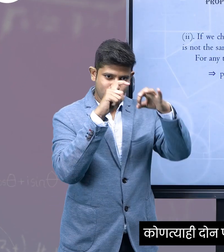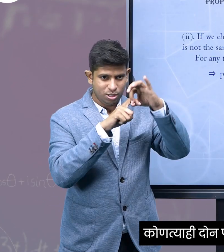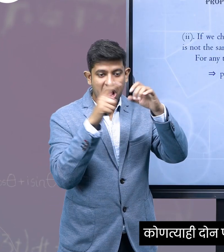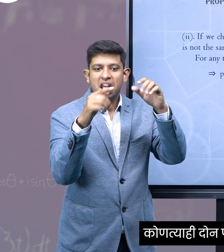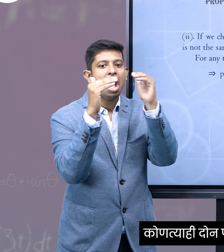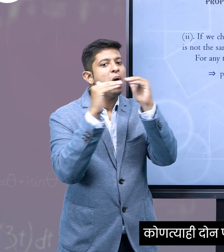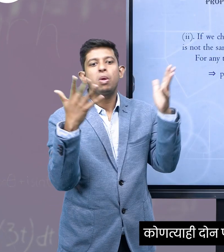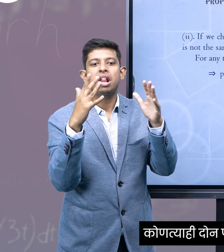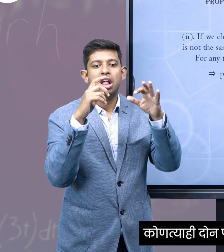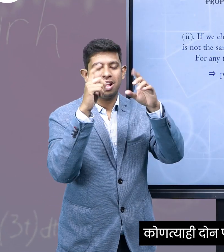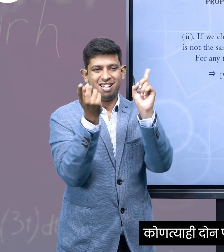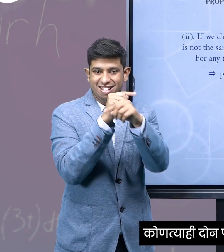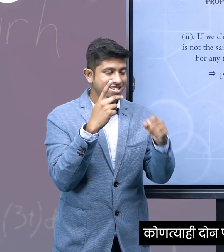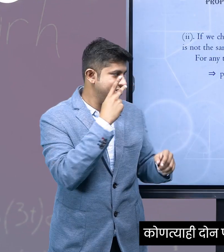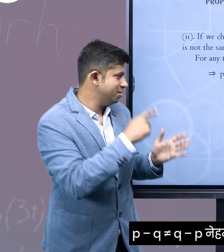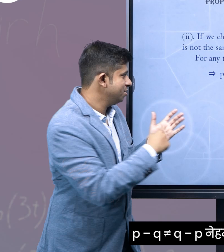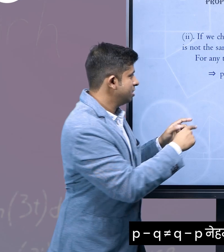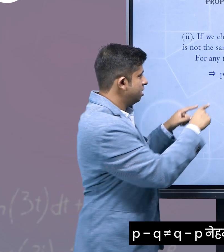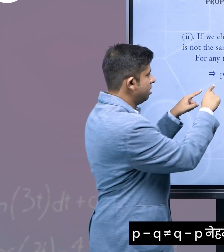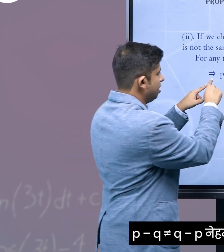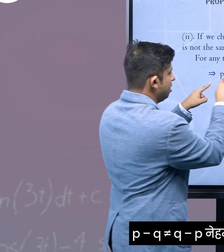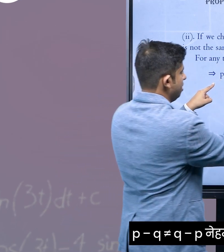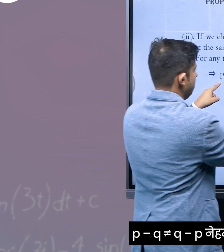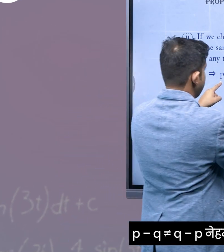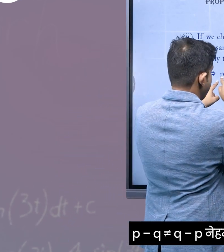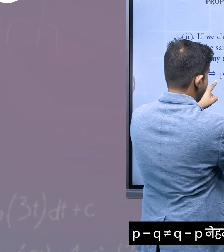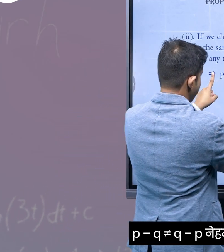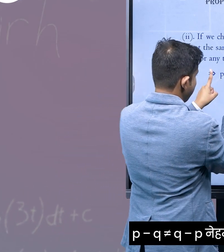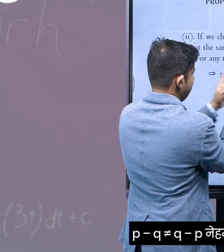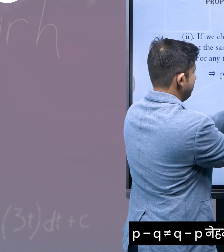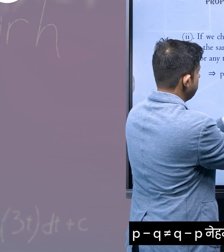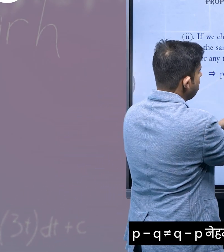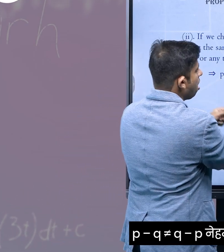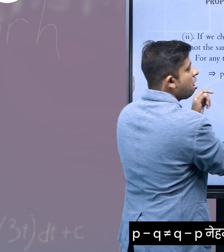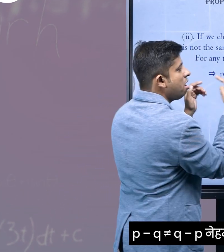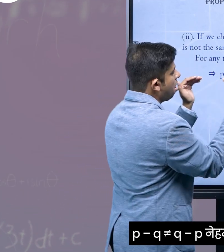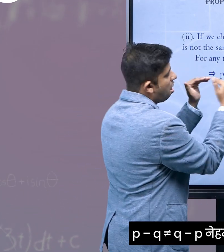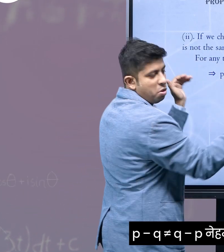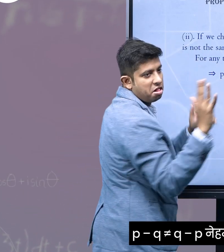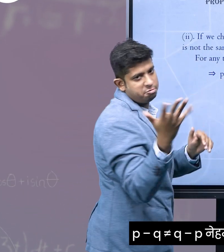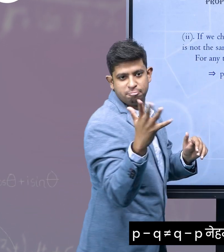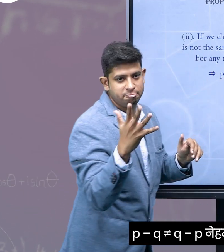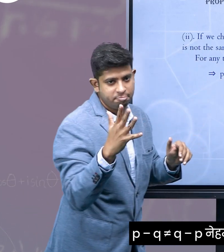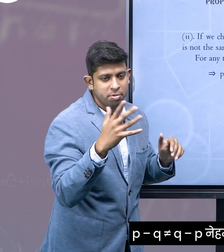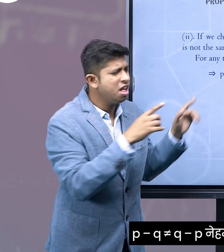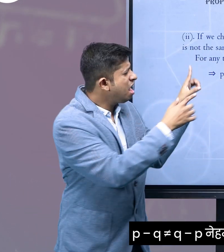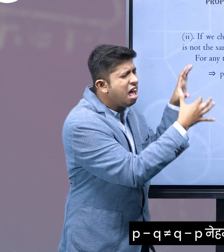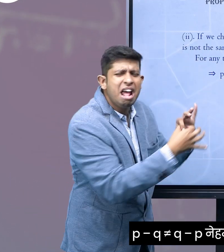दोन पूर्णांकासाठी p आणि q, p मायनस q इज नॉट इक्वल टू q मायनस p नेहमी समान राहणार नाही.